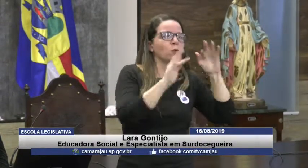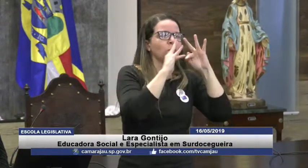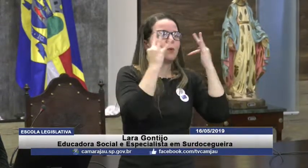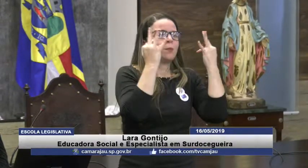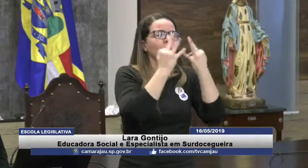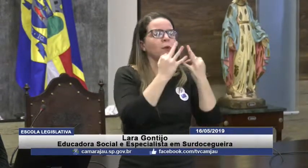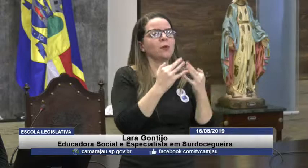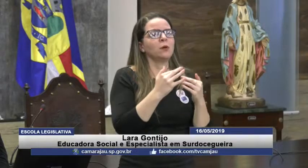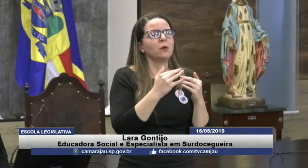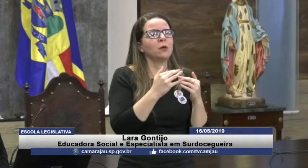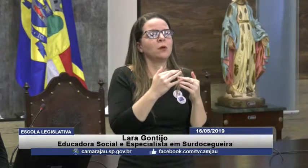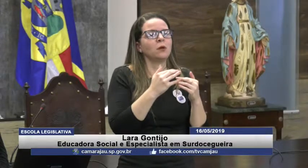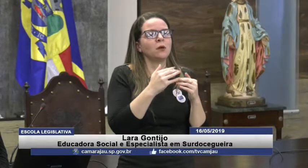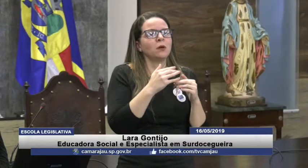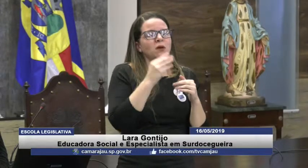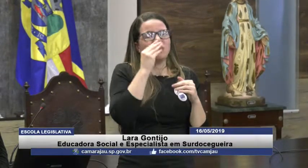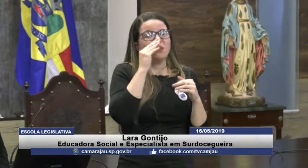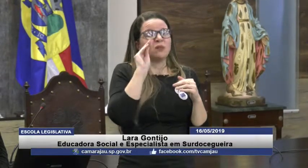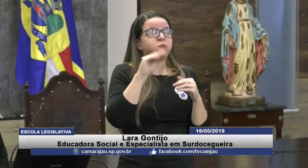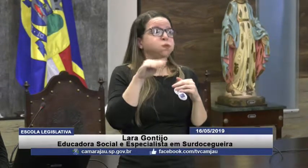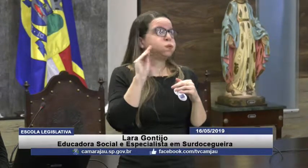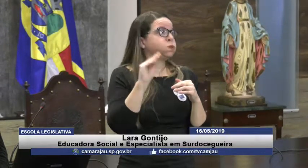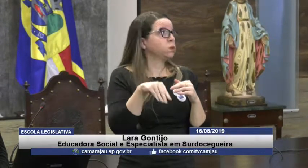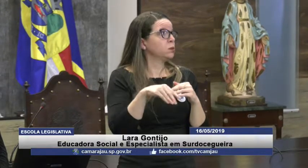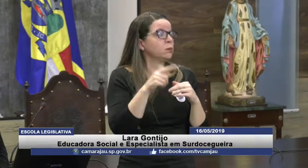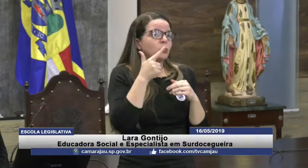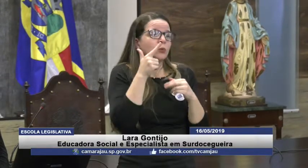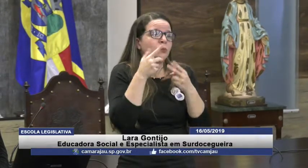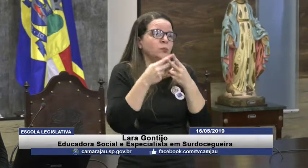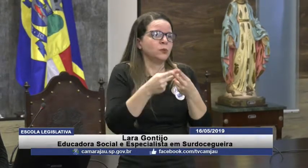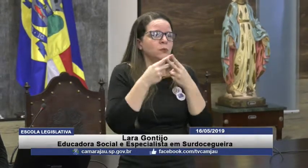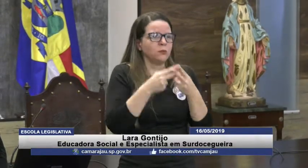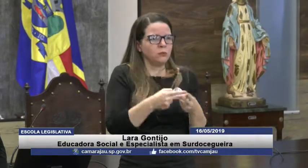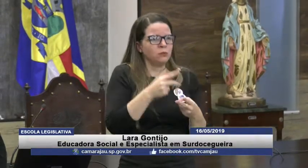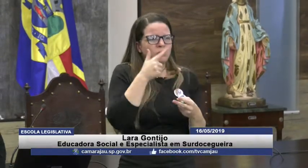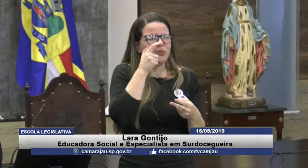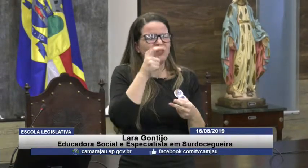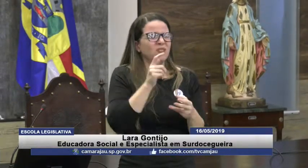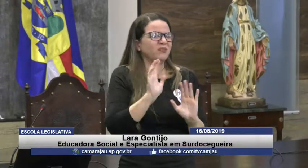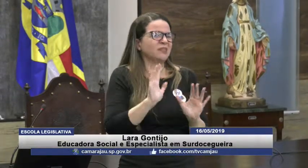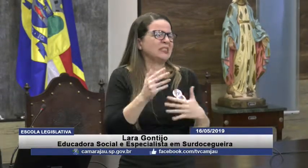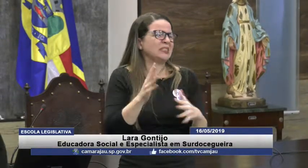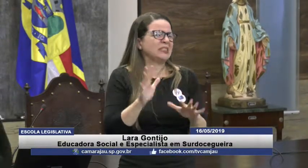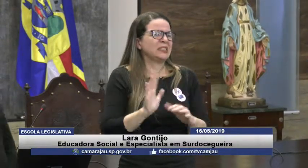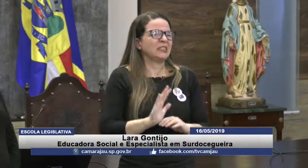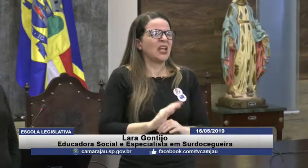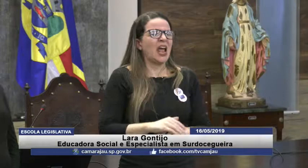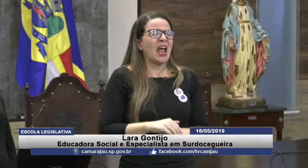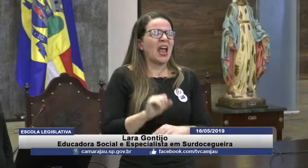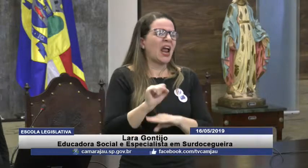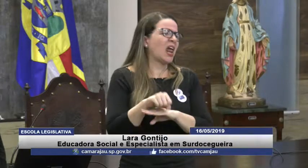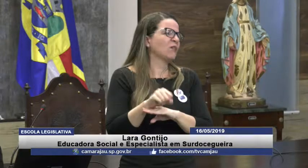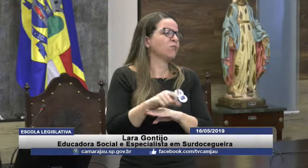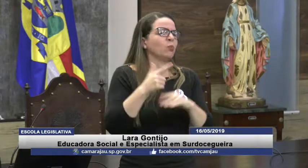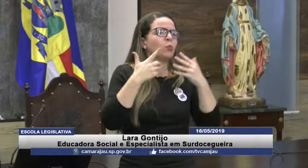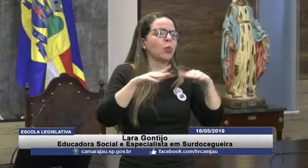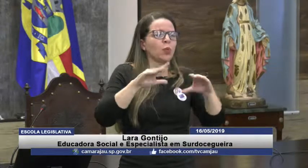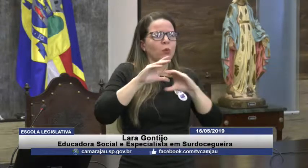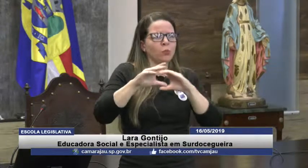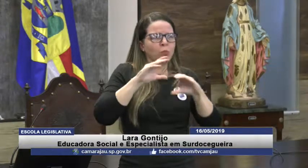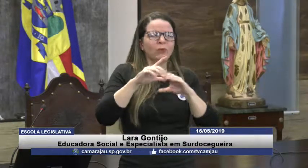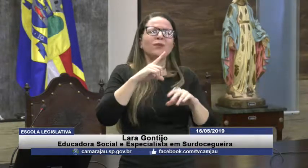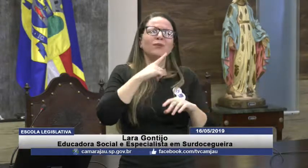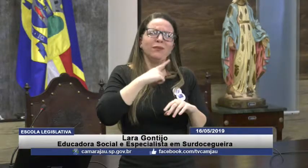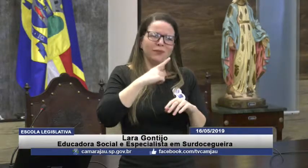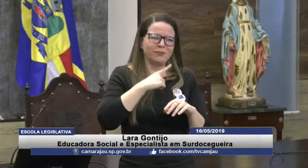estão preparadas quando recebe uma criança surda, isso faz toda a diferença, uma criança surda ou surdo-cega. Agora, se você